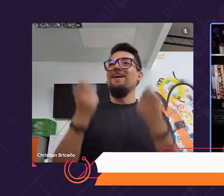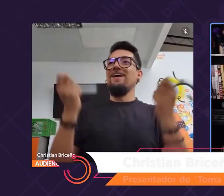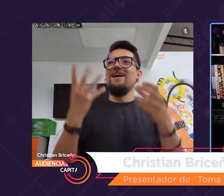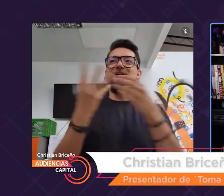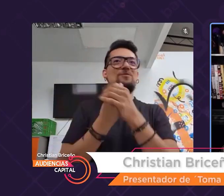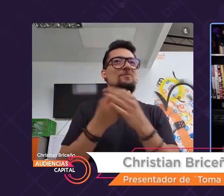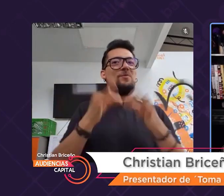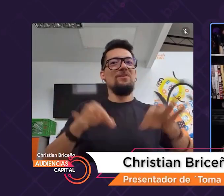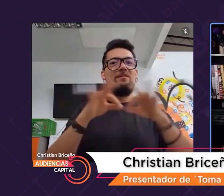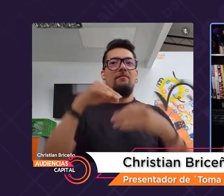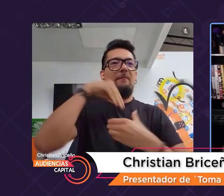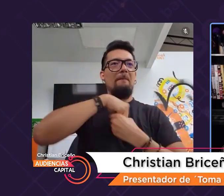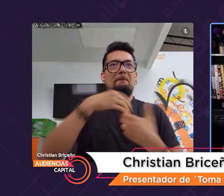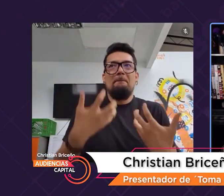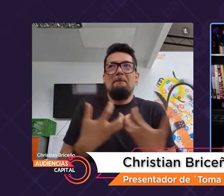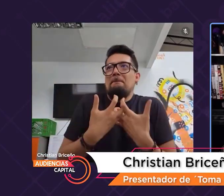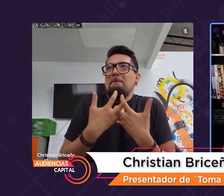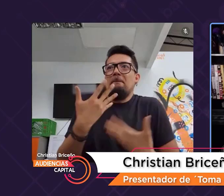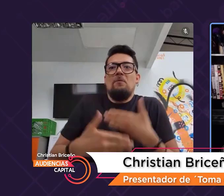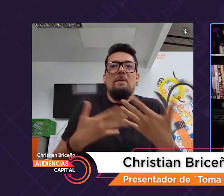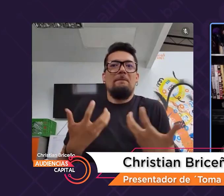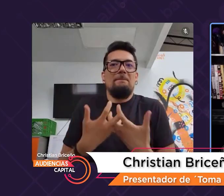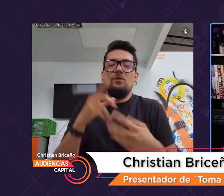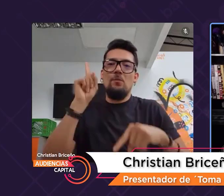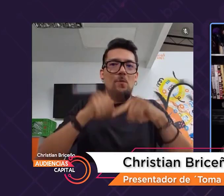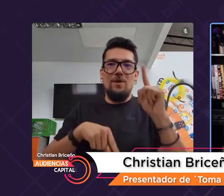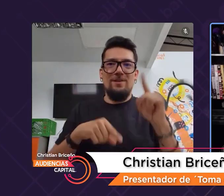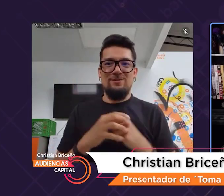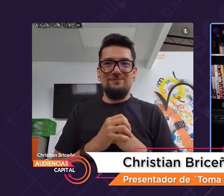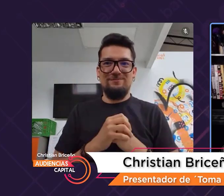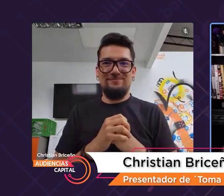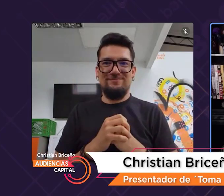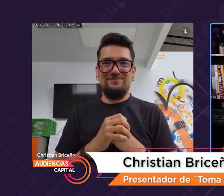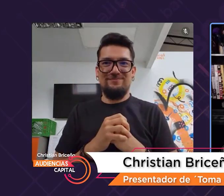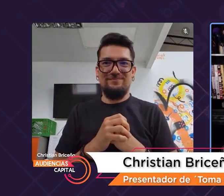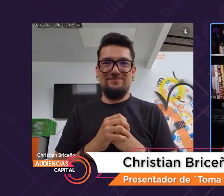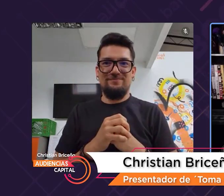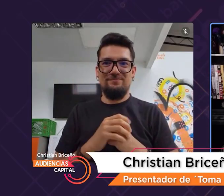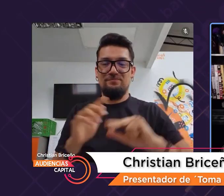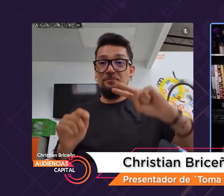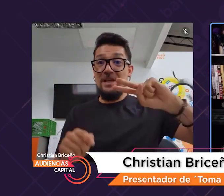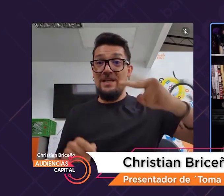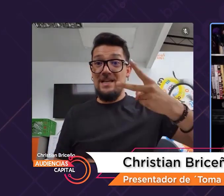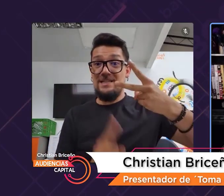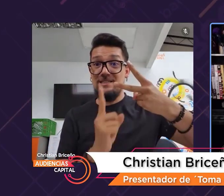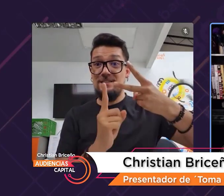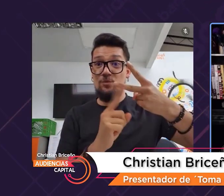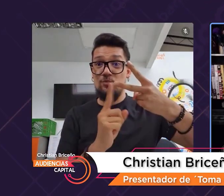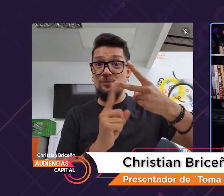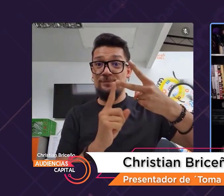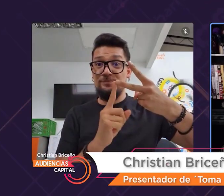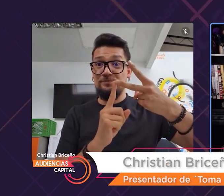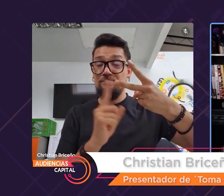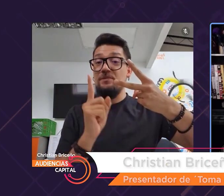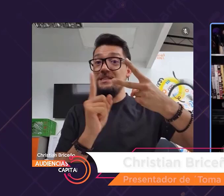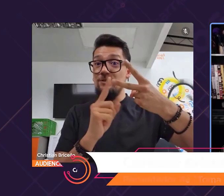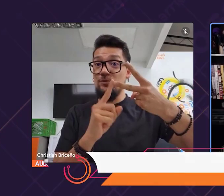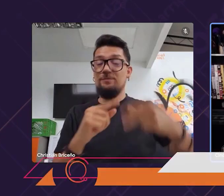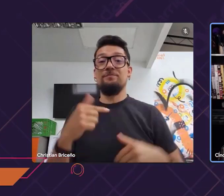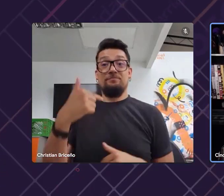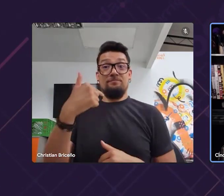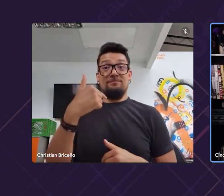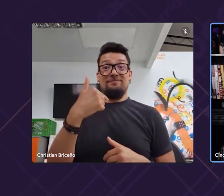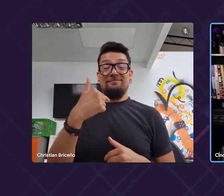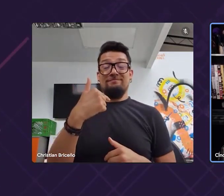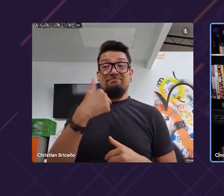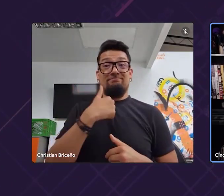es muy importante, porque es que muchas personas se basan en las redes sociales, y si en redes sociales no tenemos promos inclusivas,